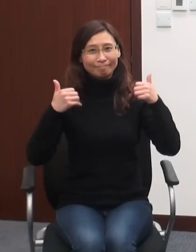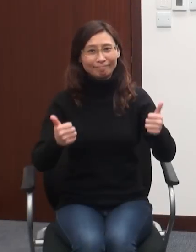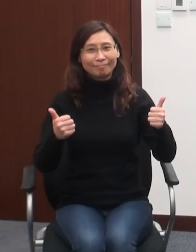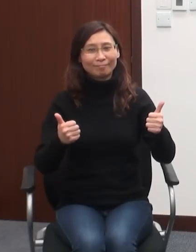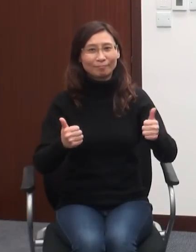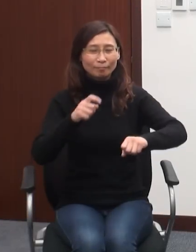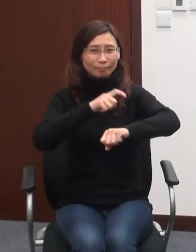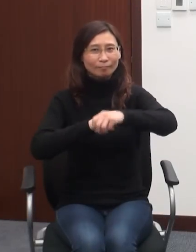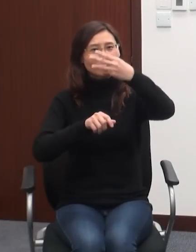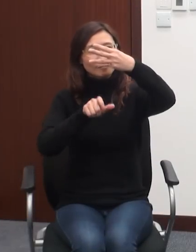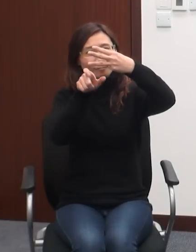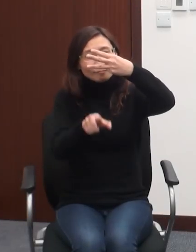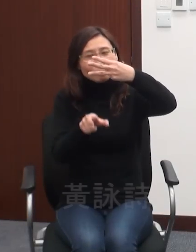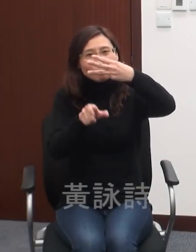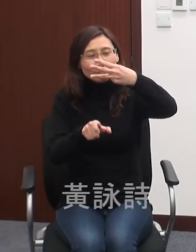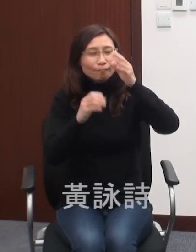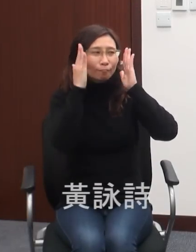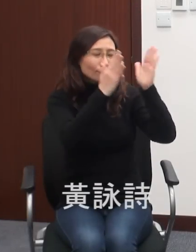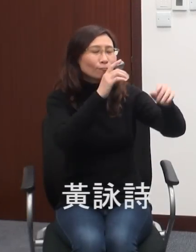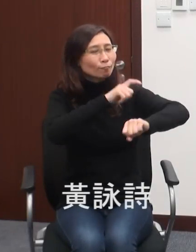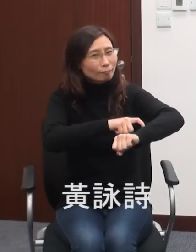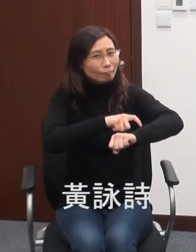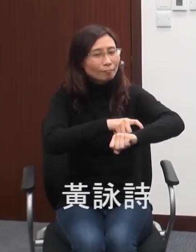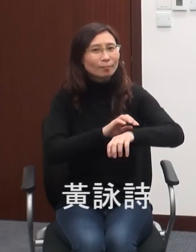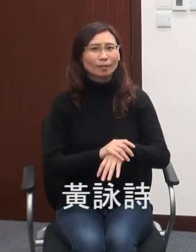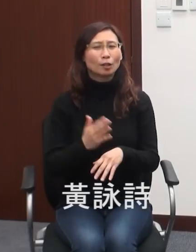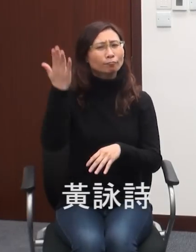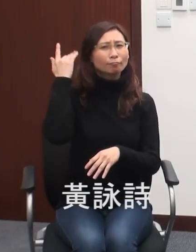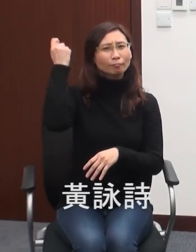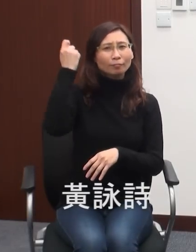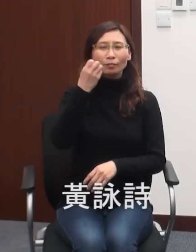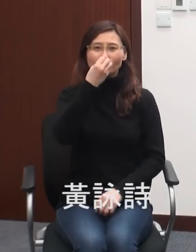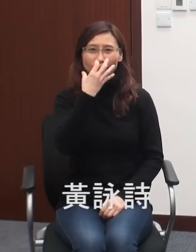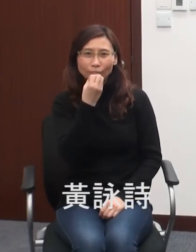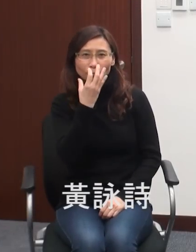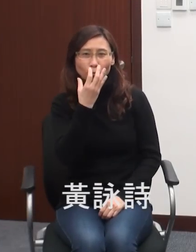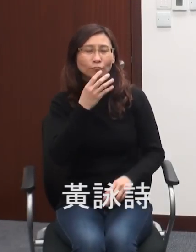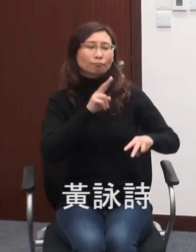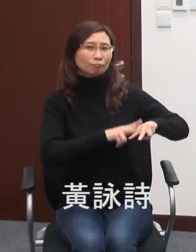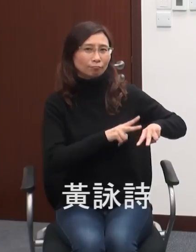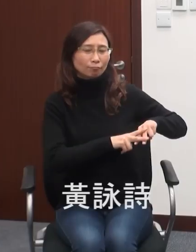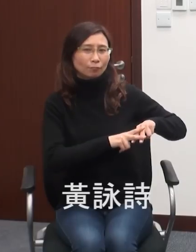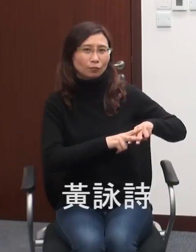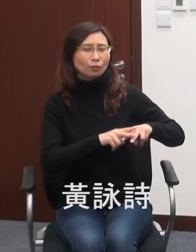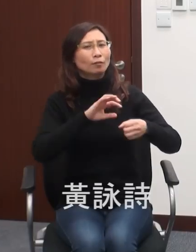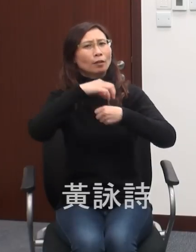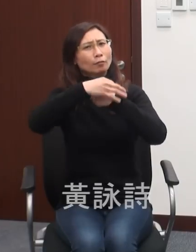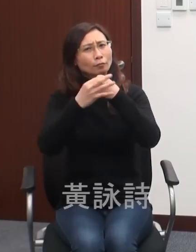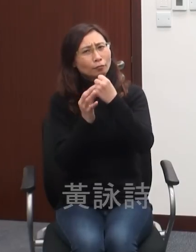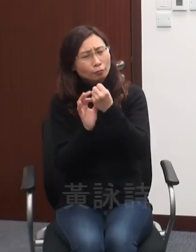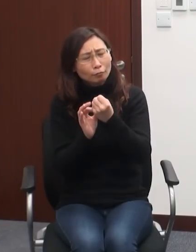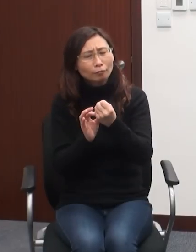大家好，去到三月又是向左望的节目时间了。咁当然依轮无论是香港、中国内地甚至世界都发生很多事